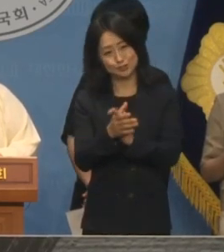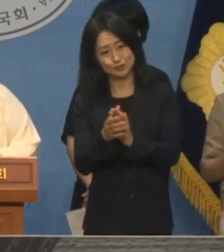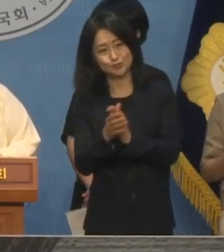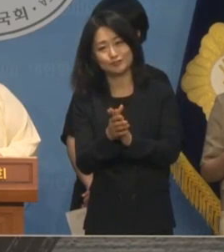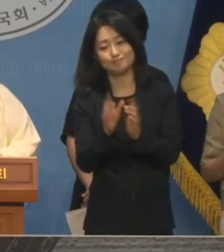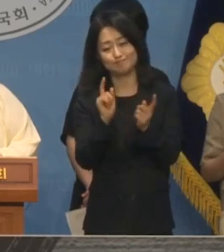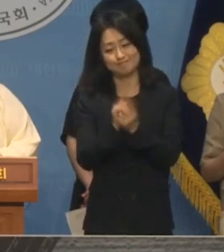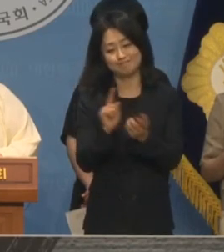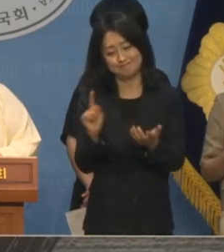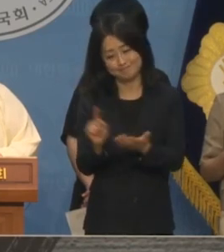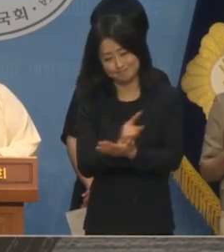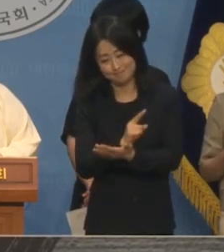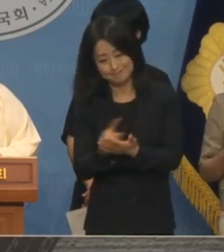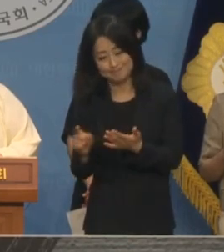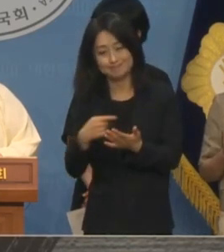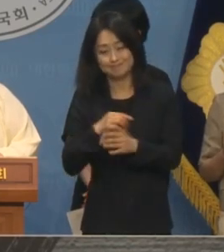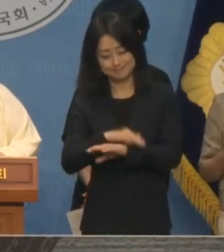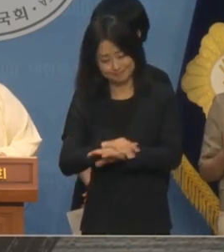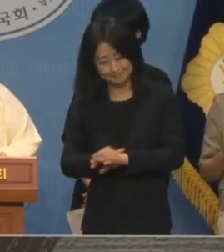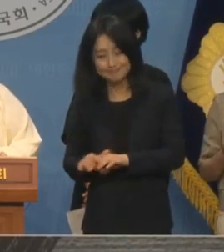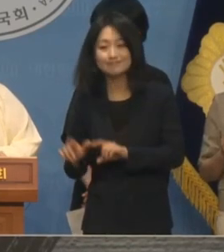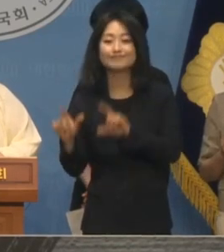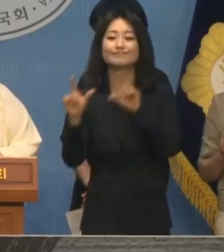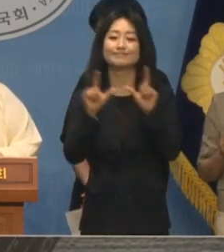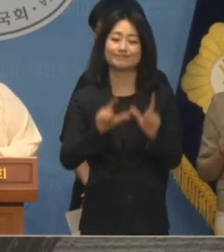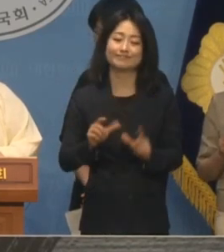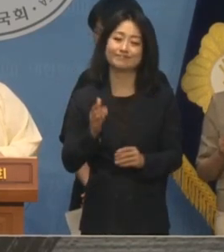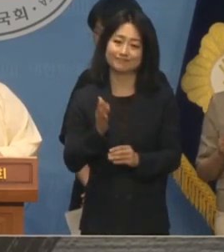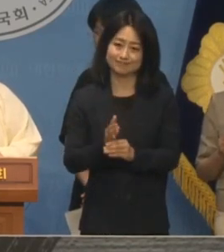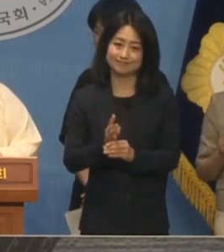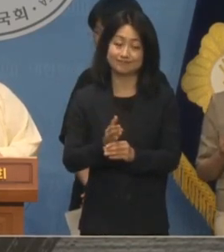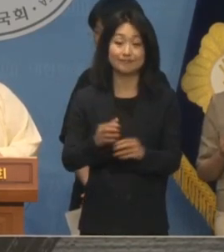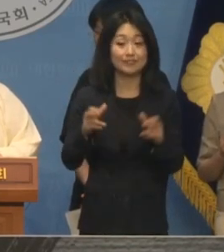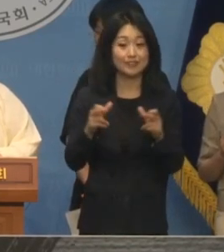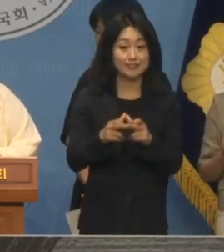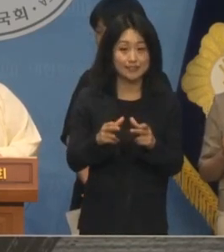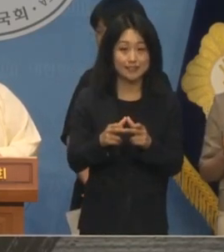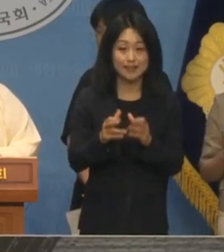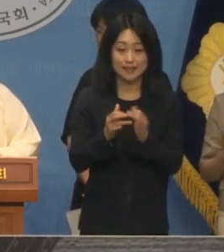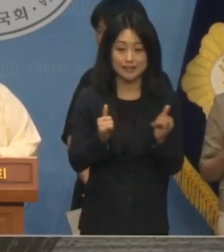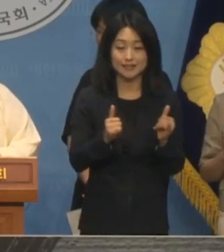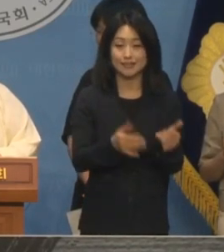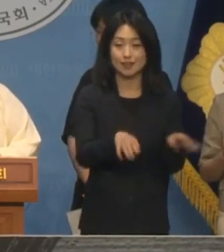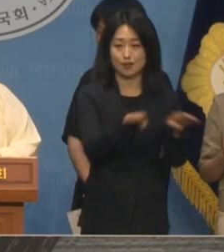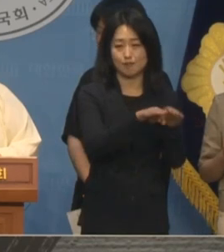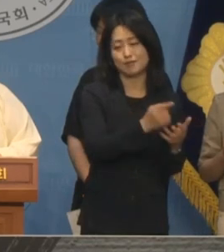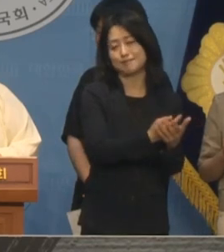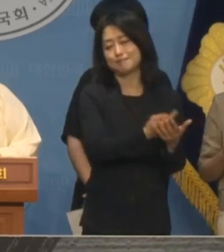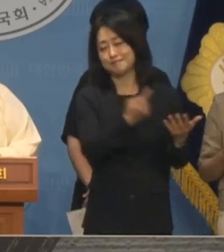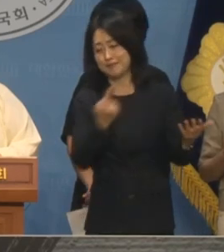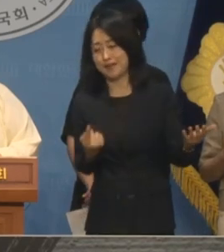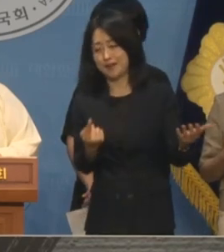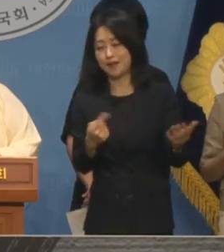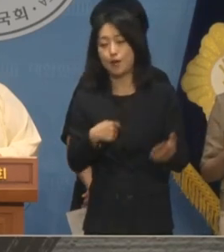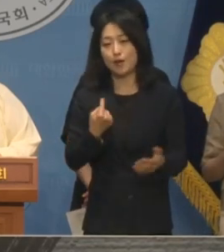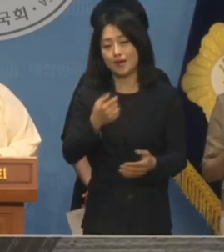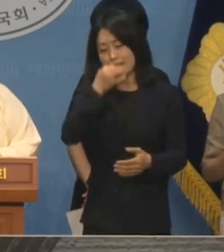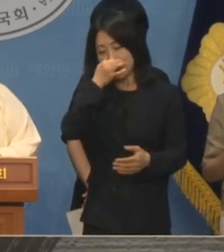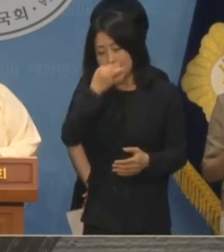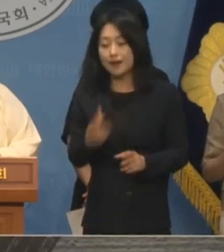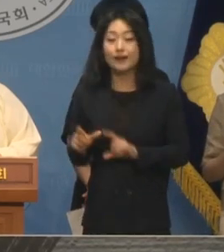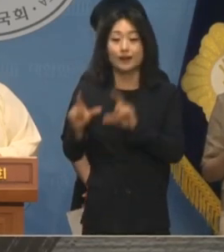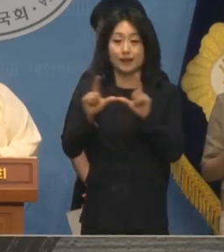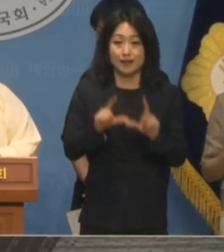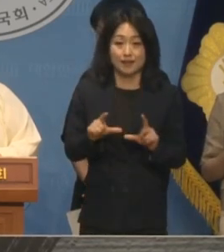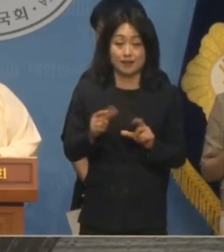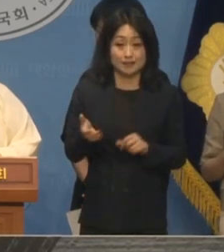친구들을 만나면서 잘 살아가고 있습니다. 장애인이 탈시설에서 힘들게 산다고